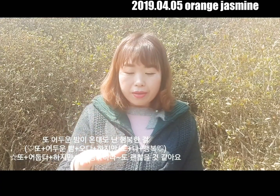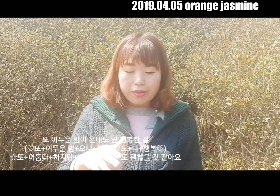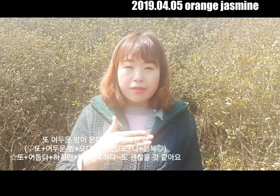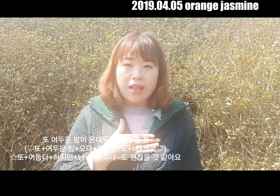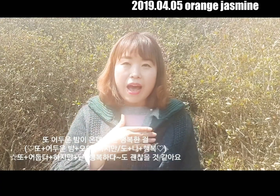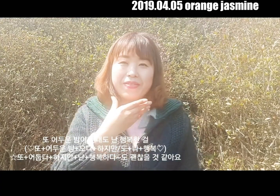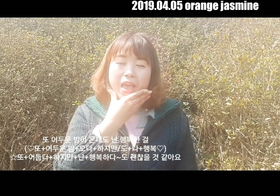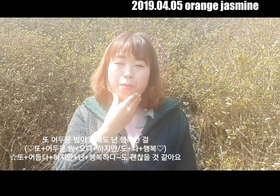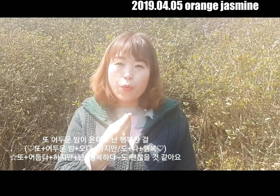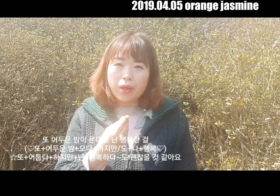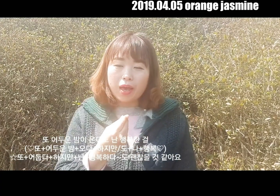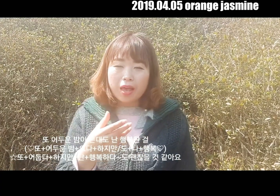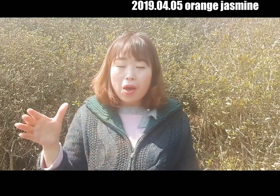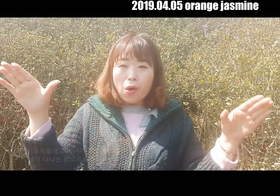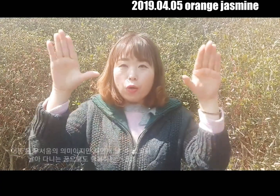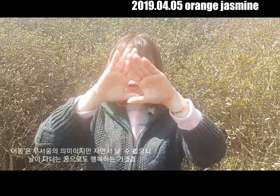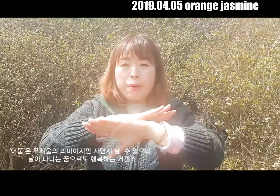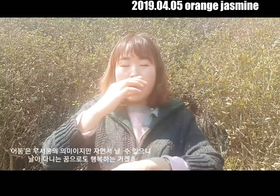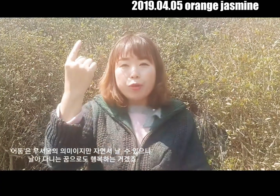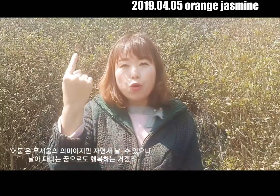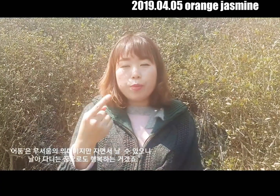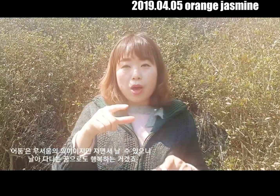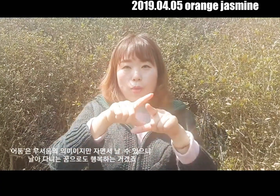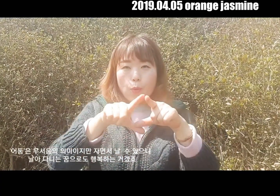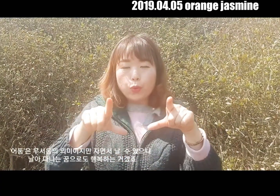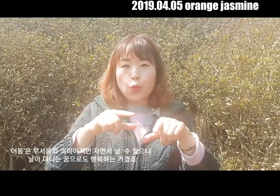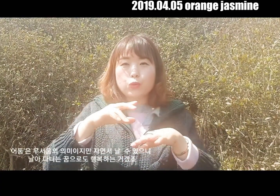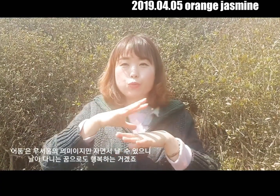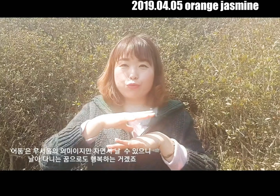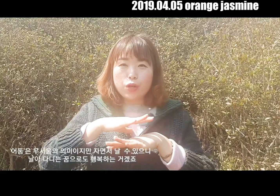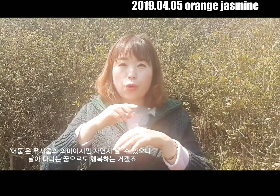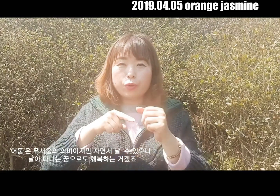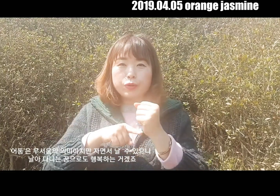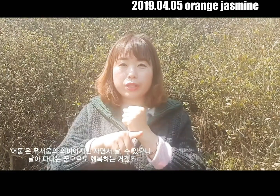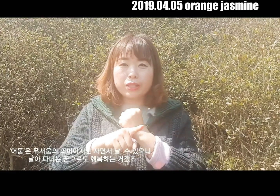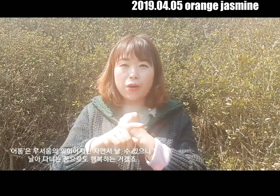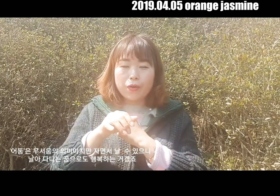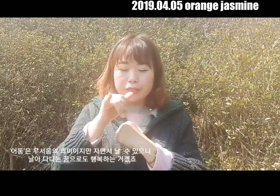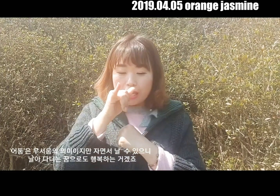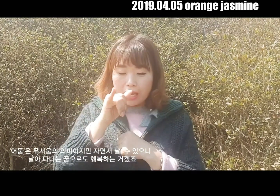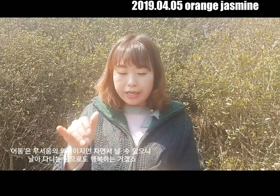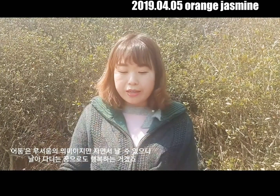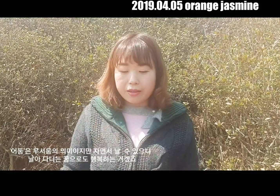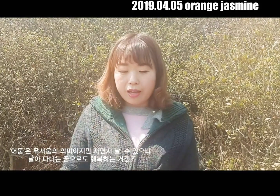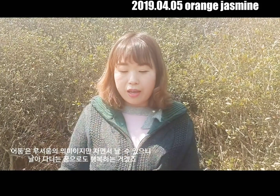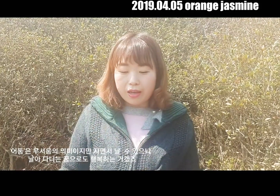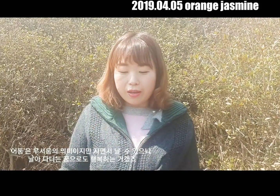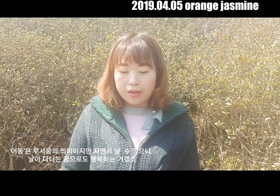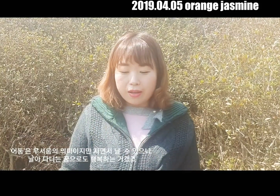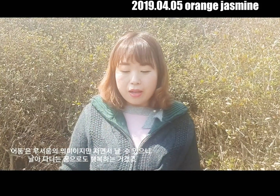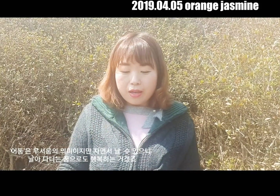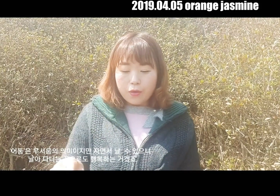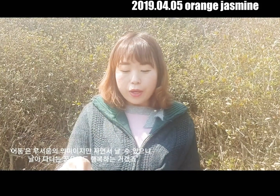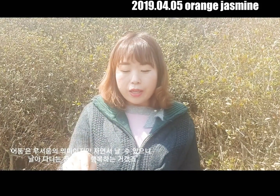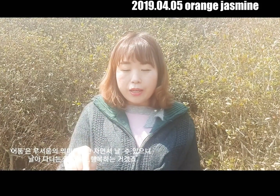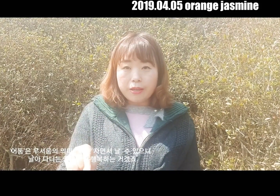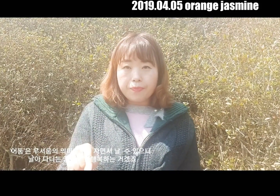하지만 난 행복해. 어두운 밤이 오면 보통은 좀 무서운 그런 생각이 있는데, 여기는